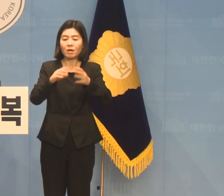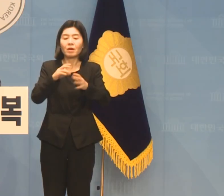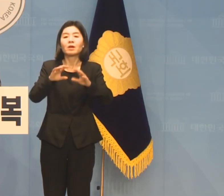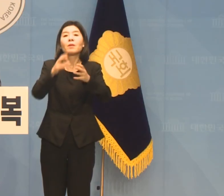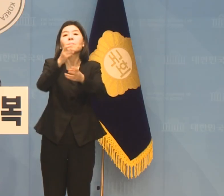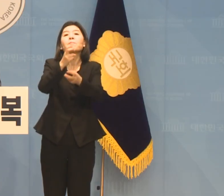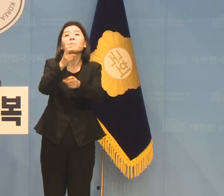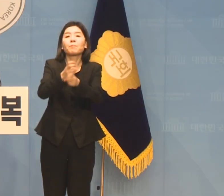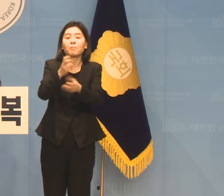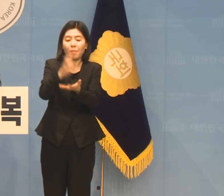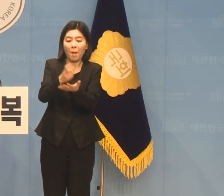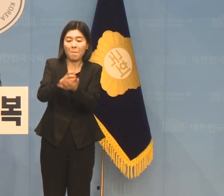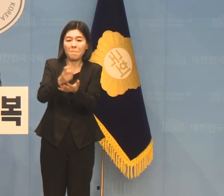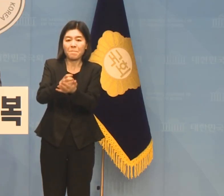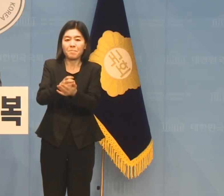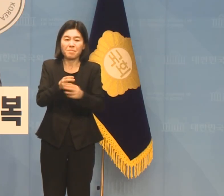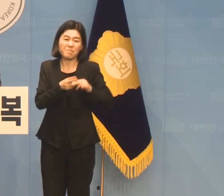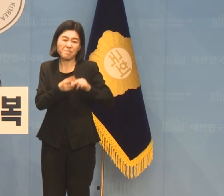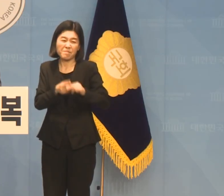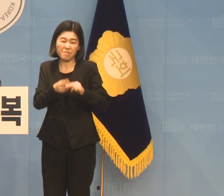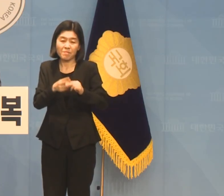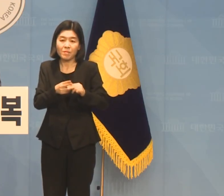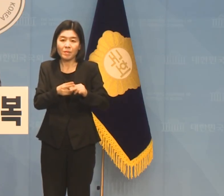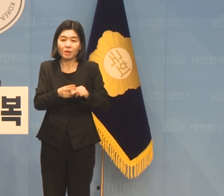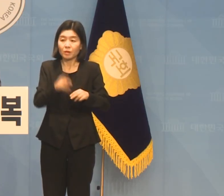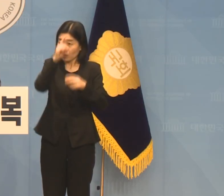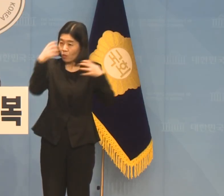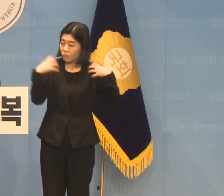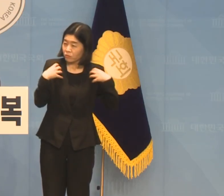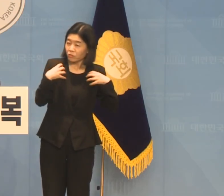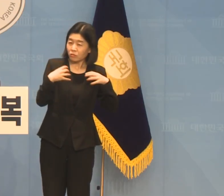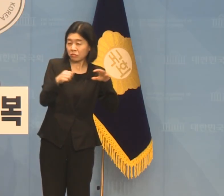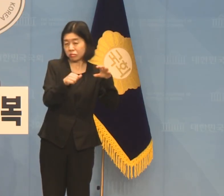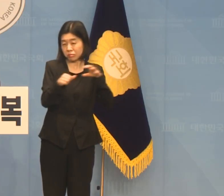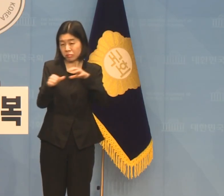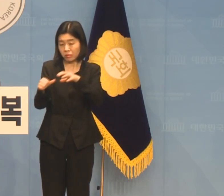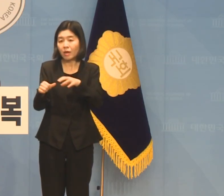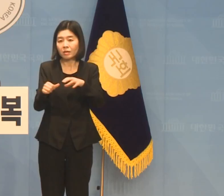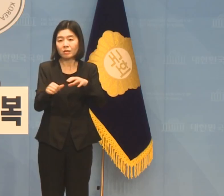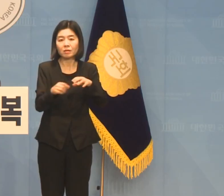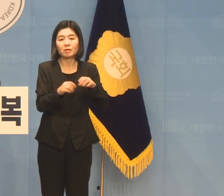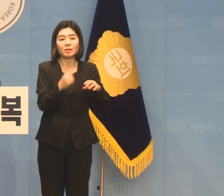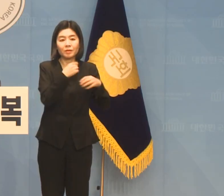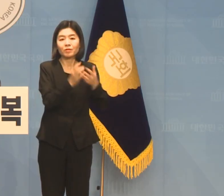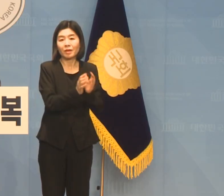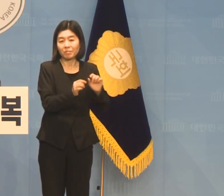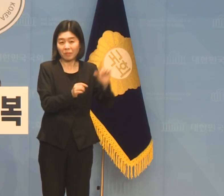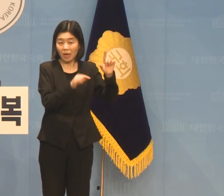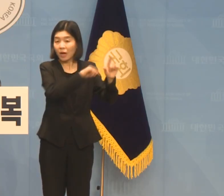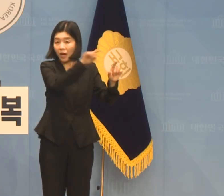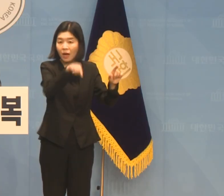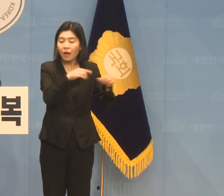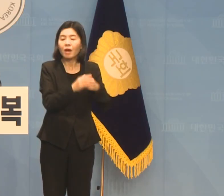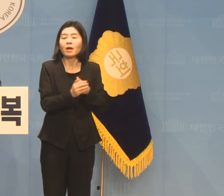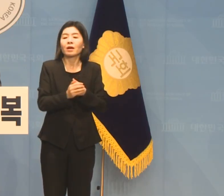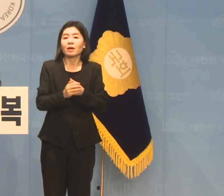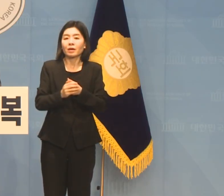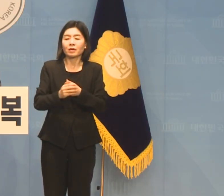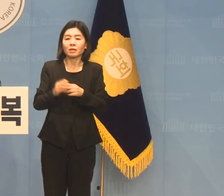정부의 손발을 마비시키는 반국가적 정당의 횡포와 그로 인해 발생한 탄핵 정국의 갈라진